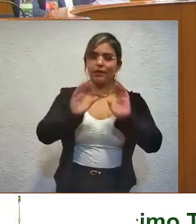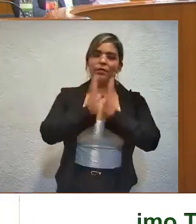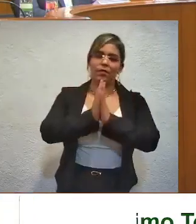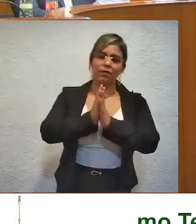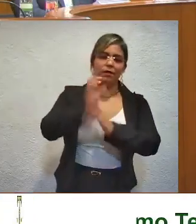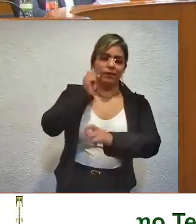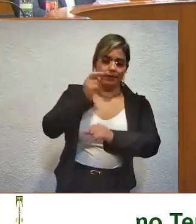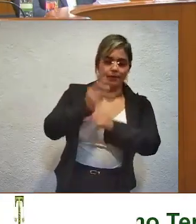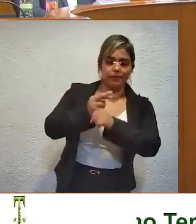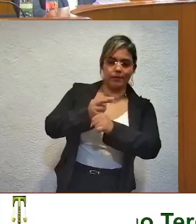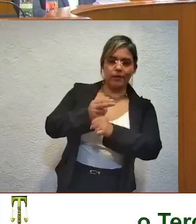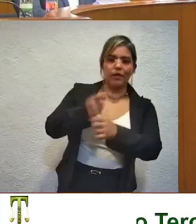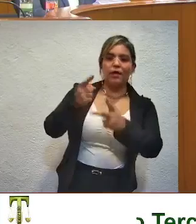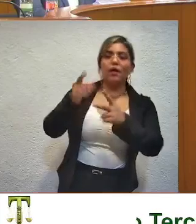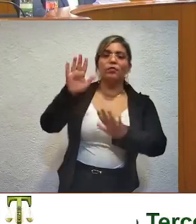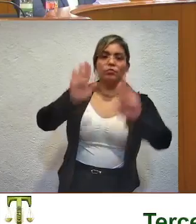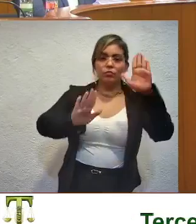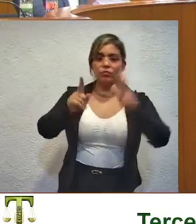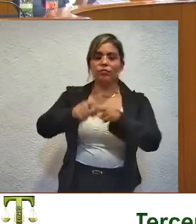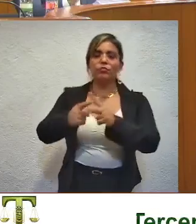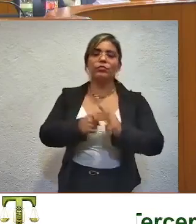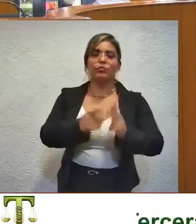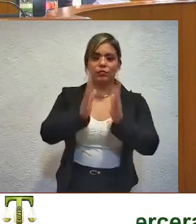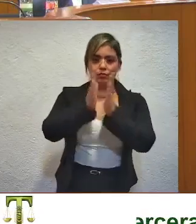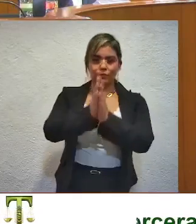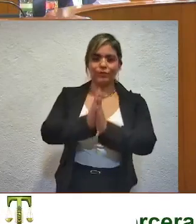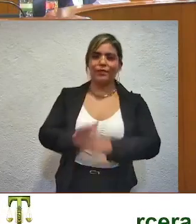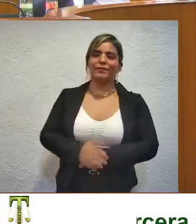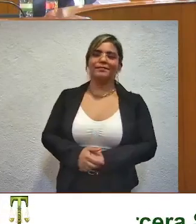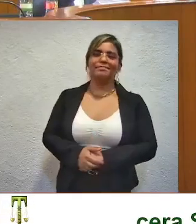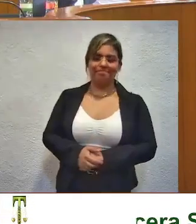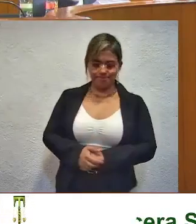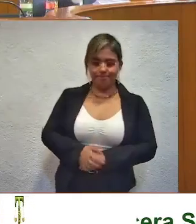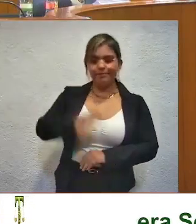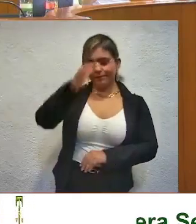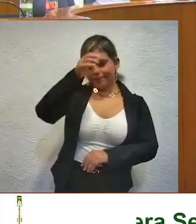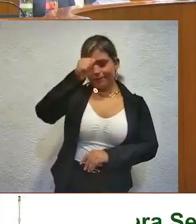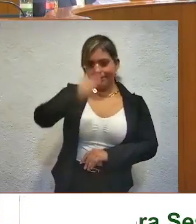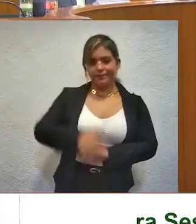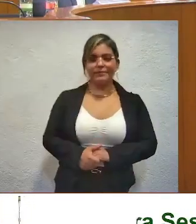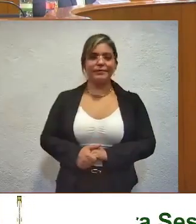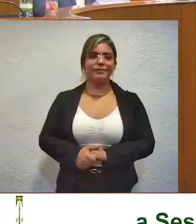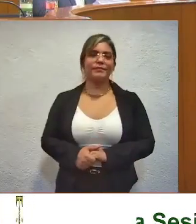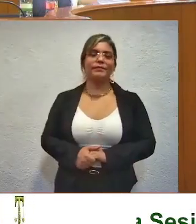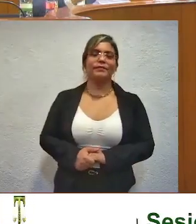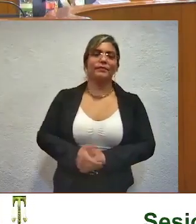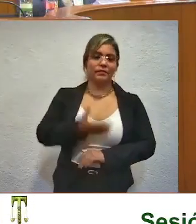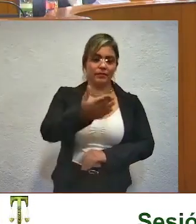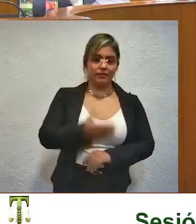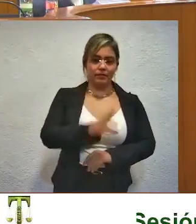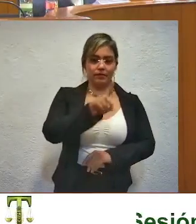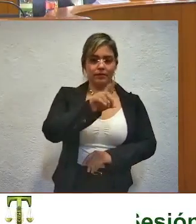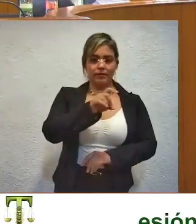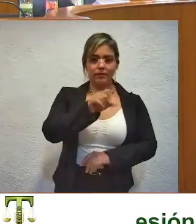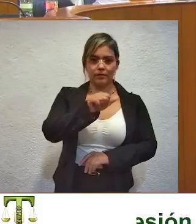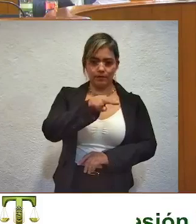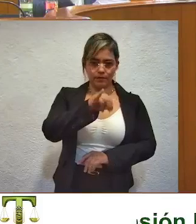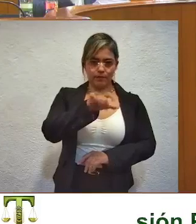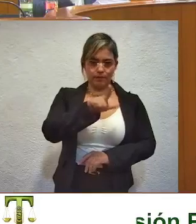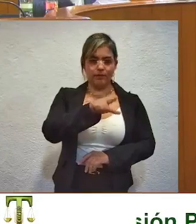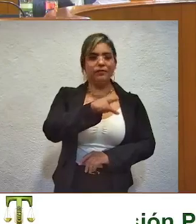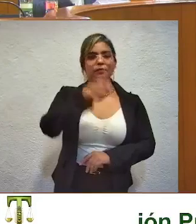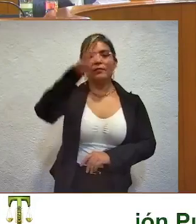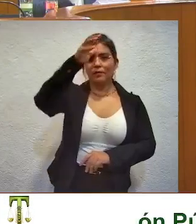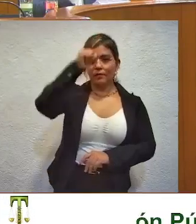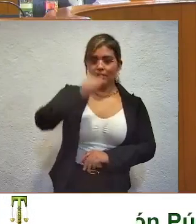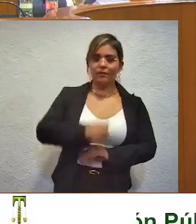respecto, secretario, tome la votación correspondiente, por favor. Con su autorización, magistrada presidenta. Magistrado Daniel Preciado Temiquel. Con el